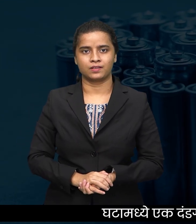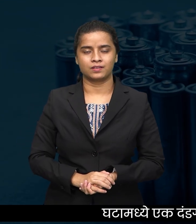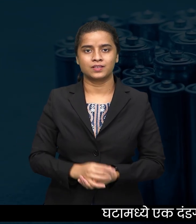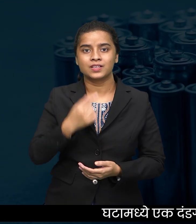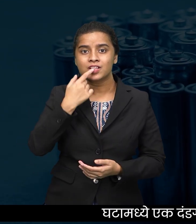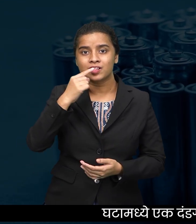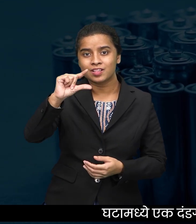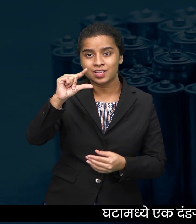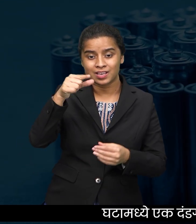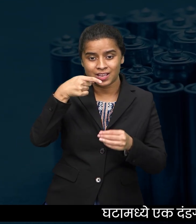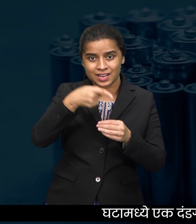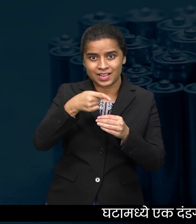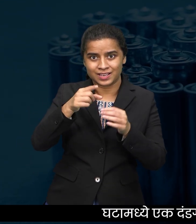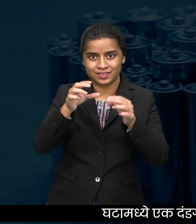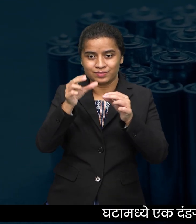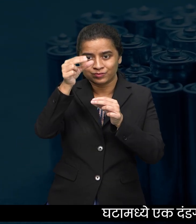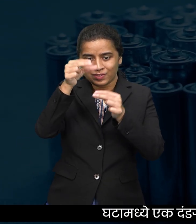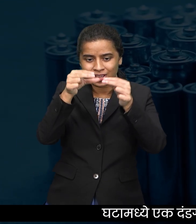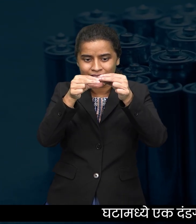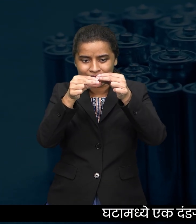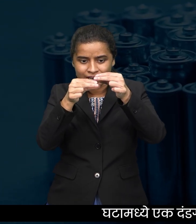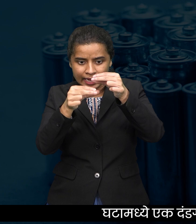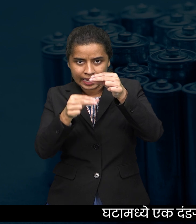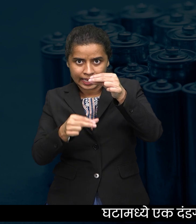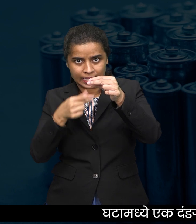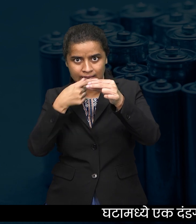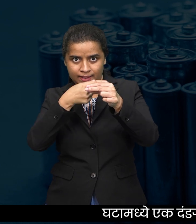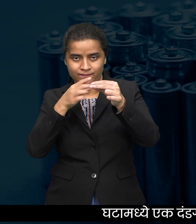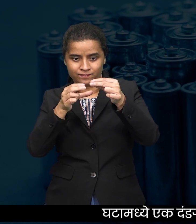घटामध्ये एक दंडगोलाकार धातूचा डबा असतो.